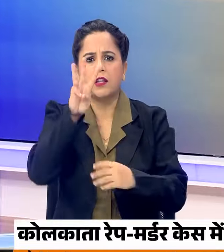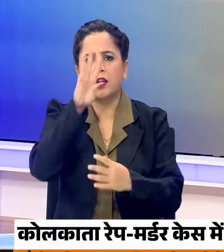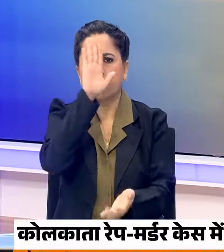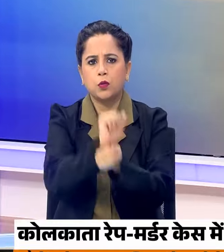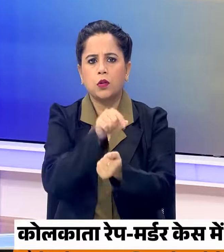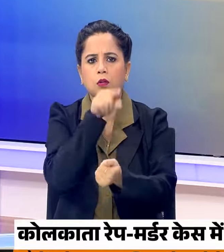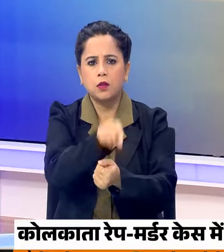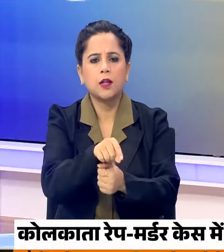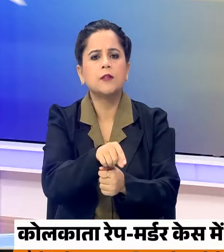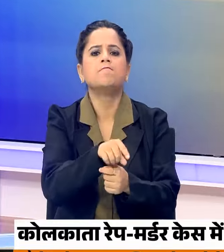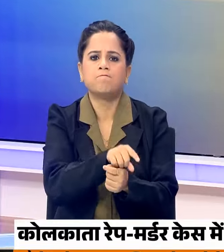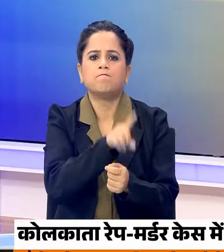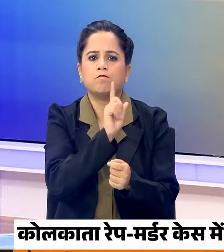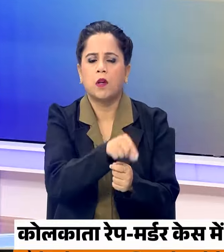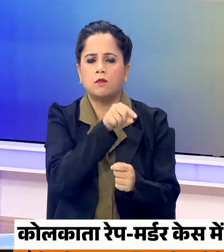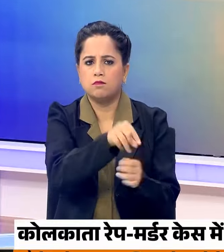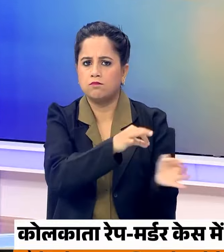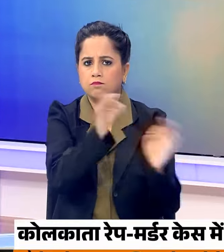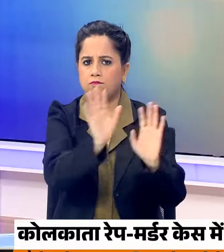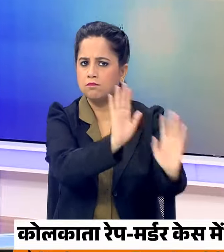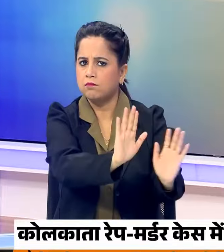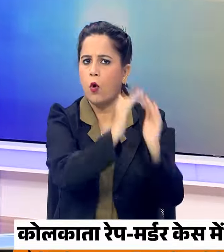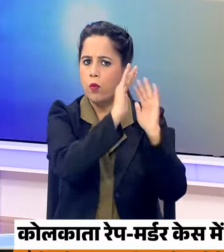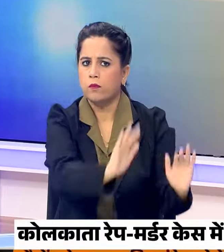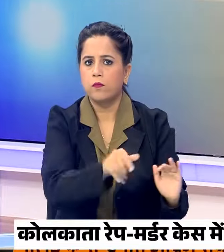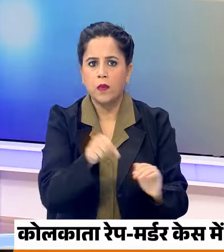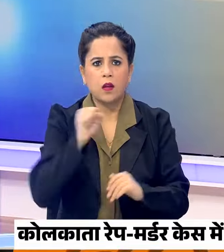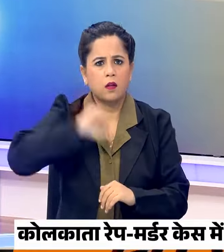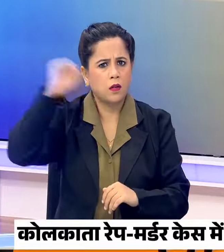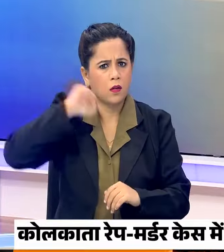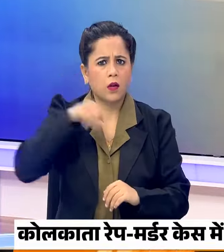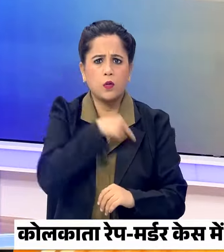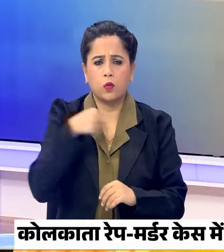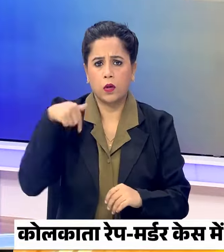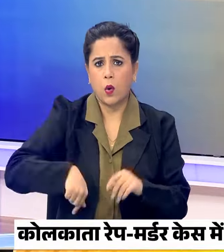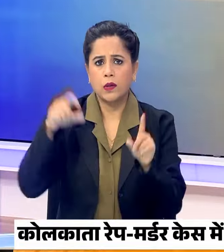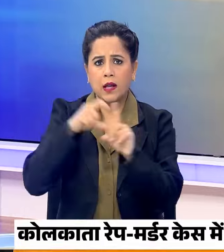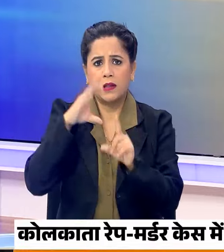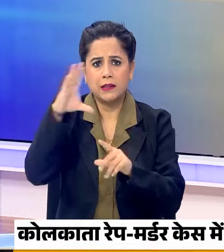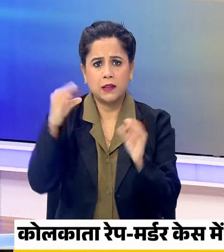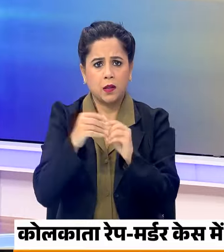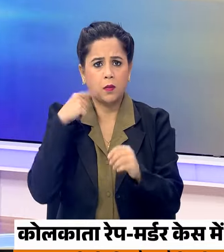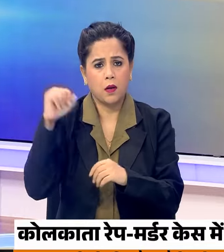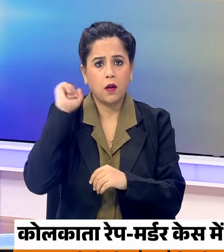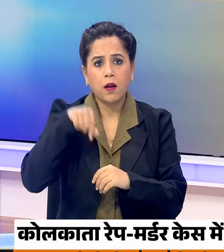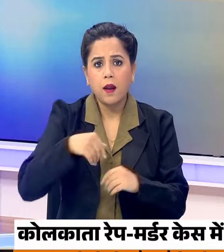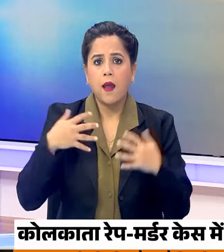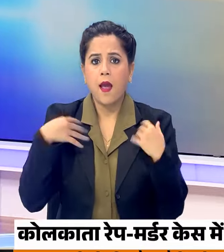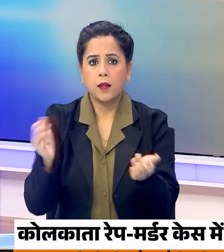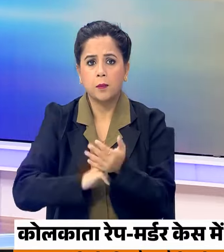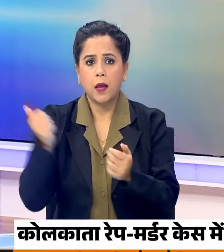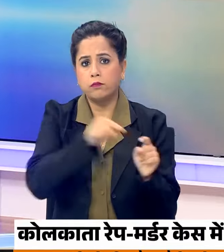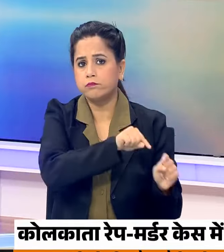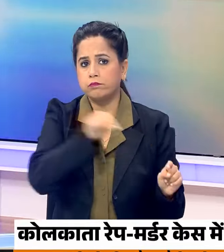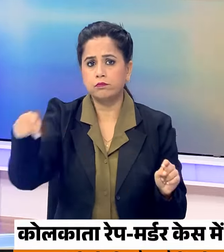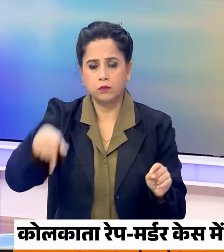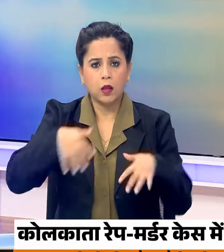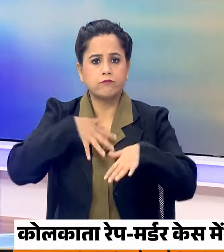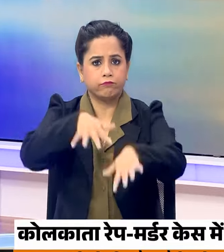अधिकारी निलंबित प्रदर्शन कर रहे डॉक्टर्स आज दिल्ली के सीबीआई दफ्तर से स्वास्थ्य मंत्रालय के दफ्तर तक